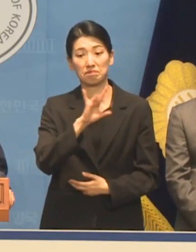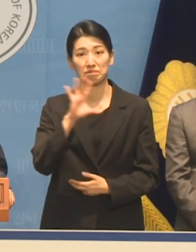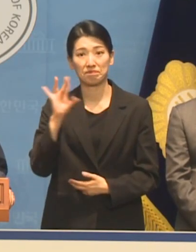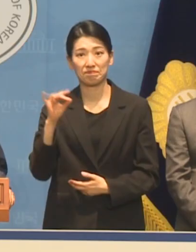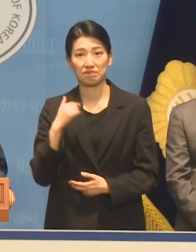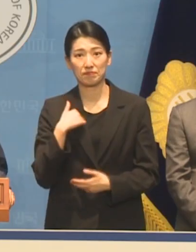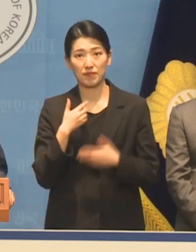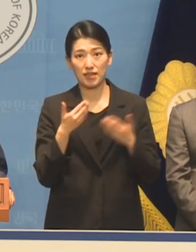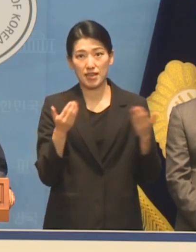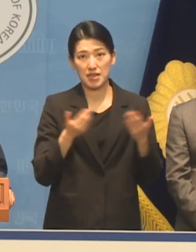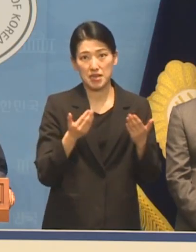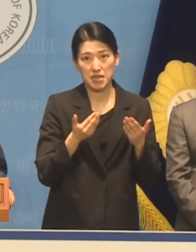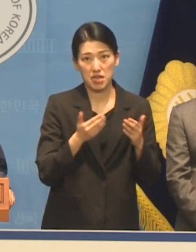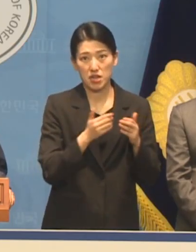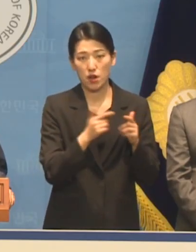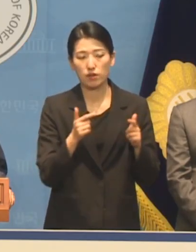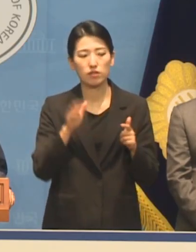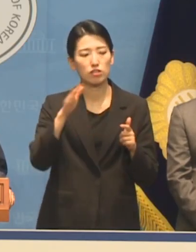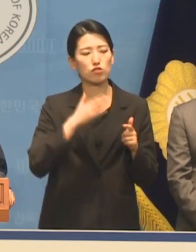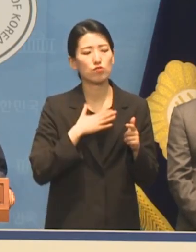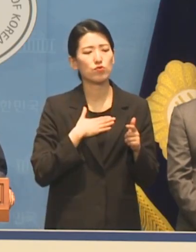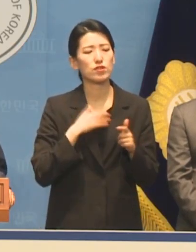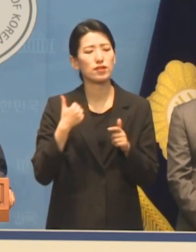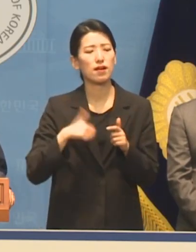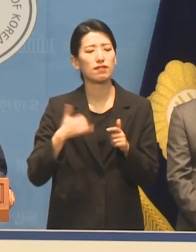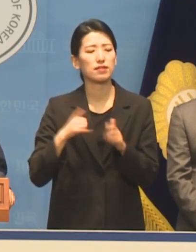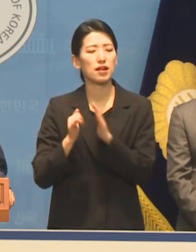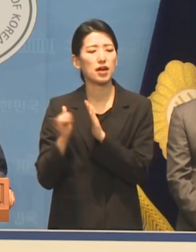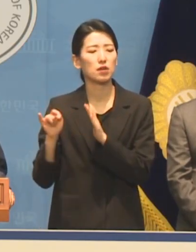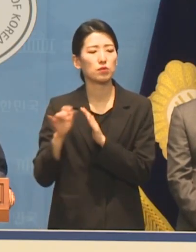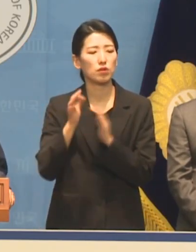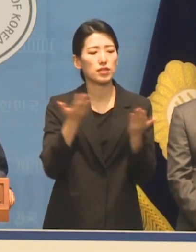가족들이 대표로 있는 회사로 빼돌리기도 했습니다.